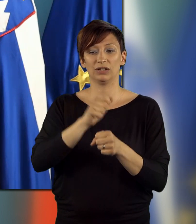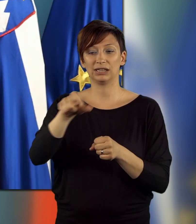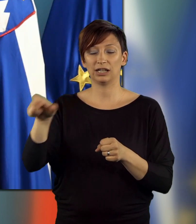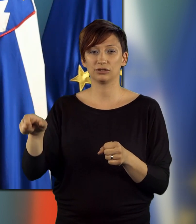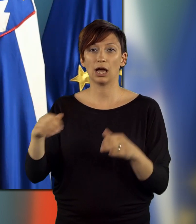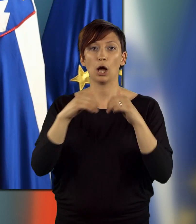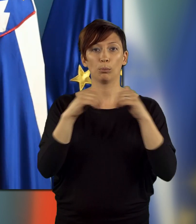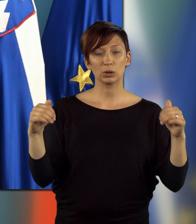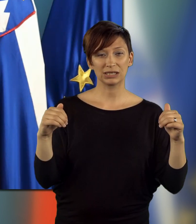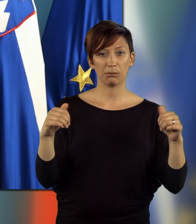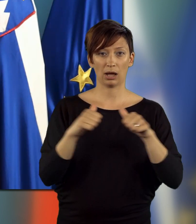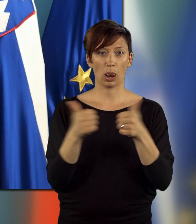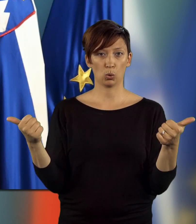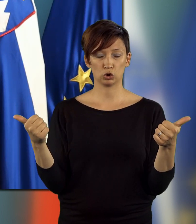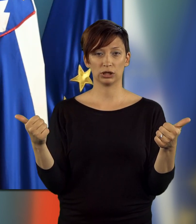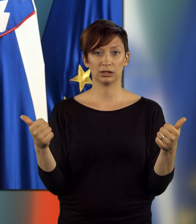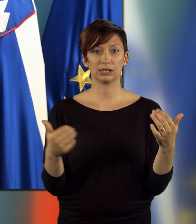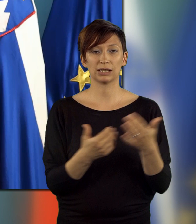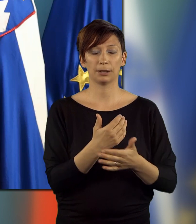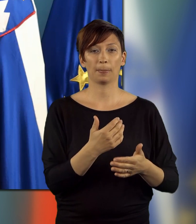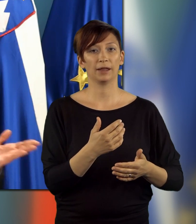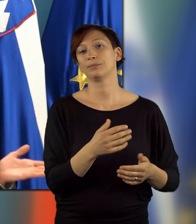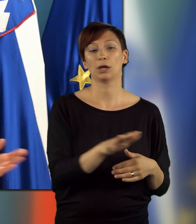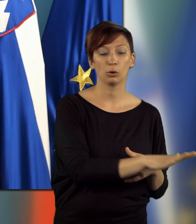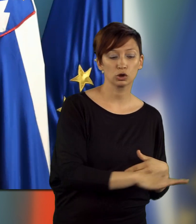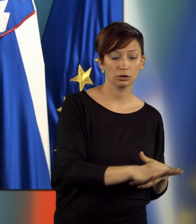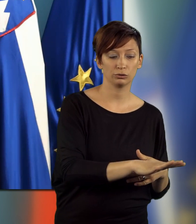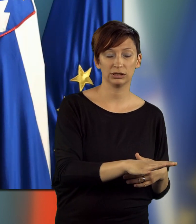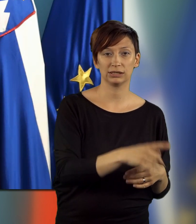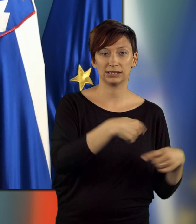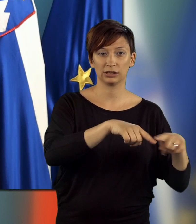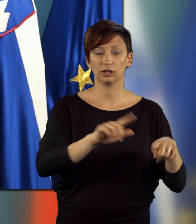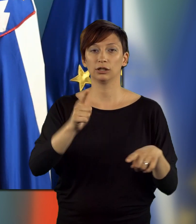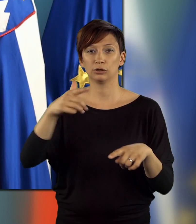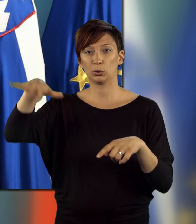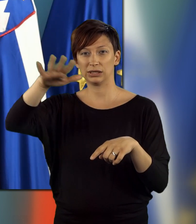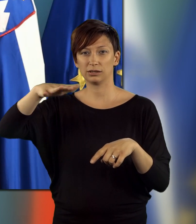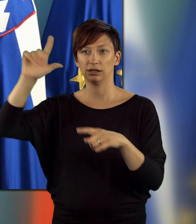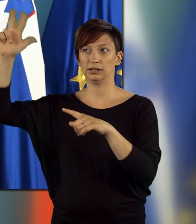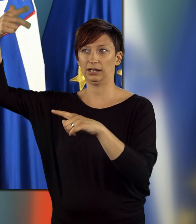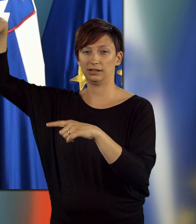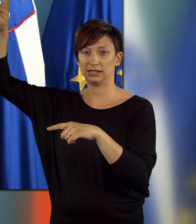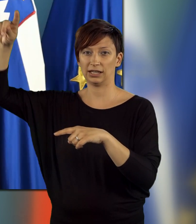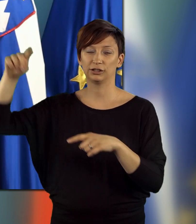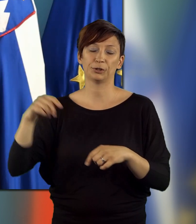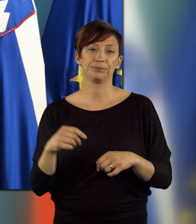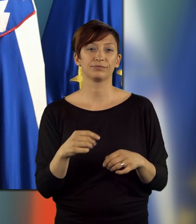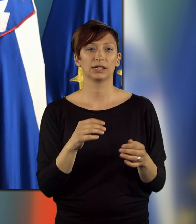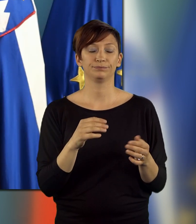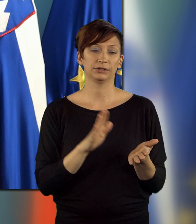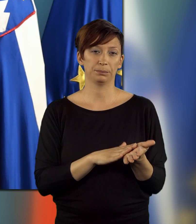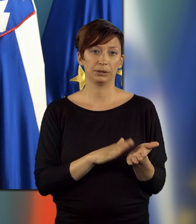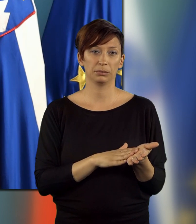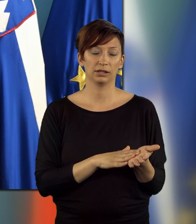Posebej ločeno je narejen za primar, posebej za sekundar in terciar, in sicer